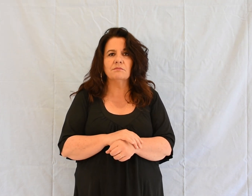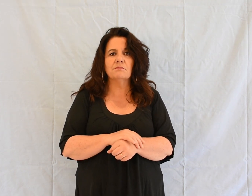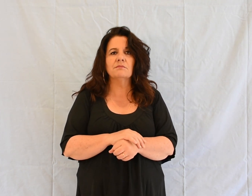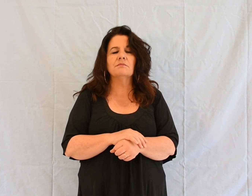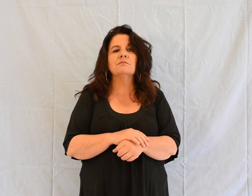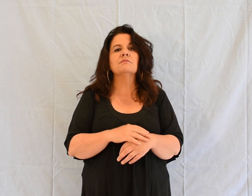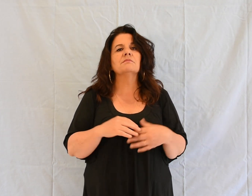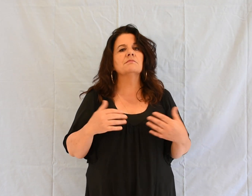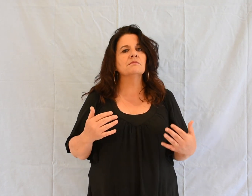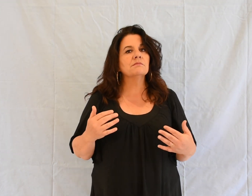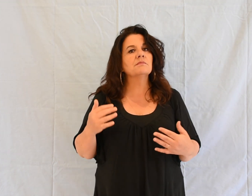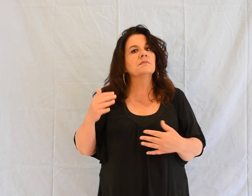À la vue du signe de Jésus